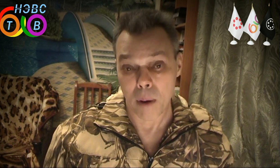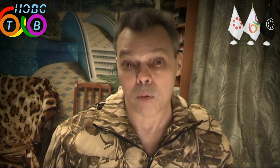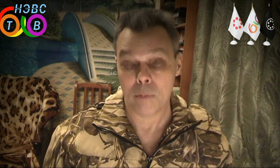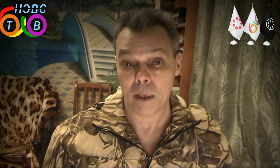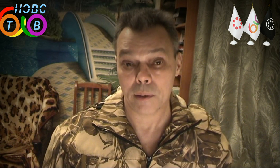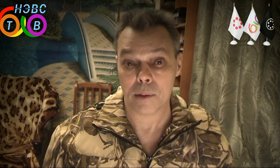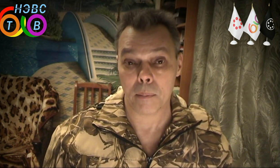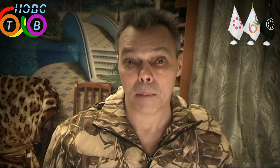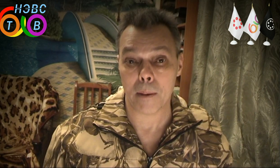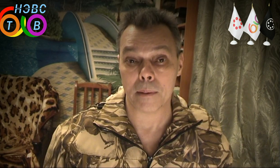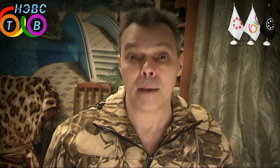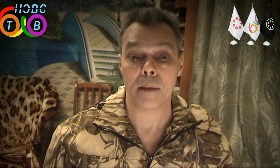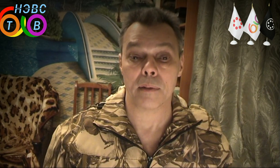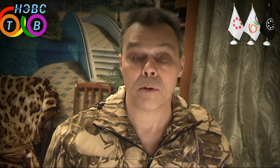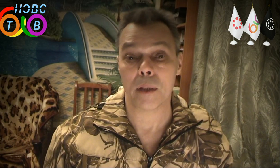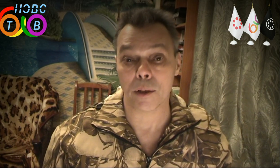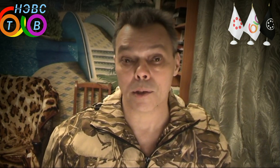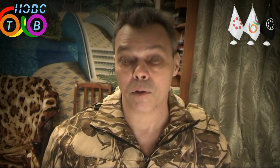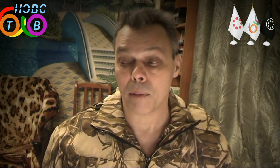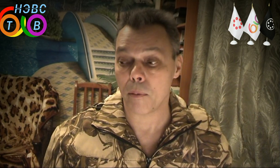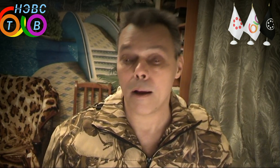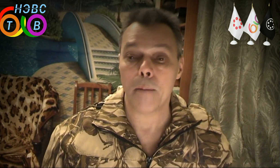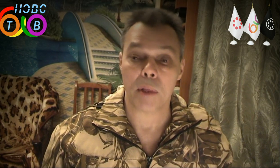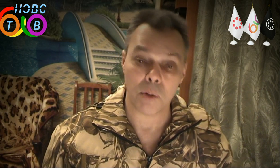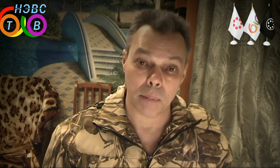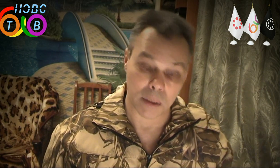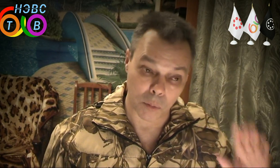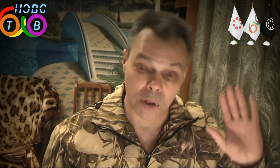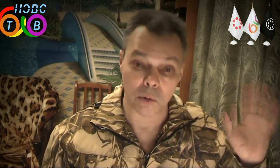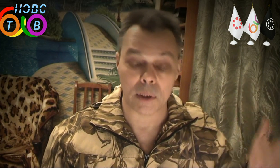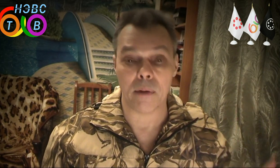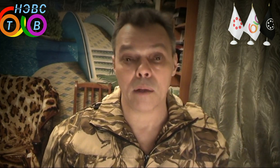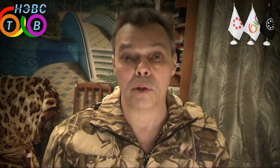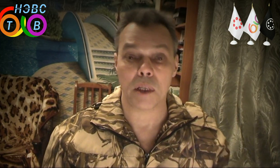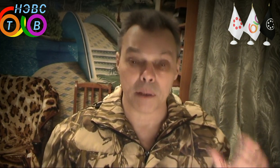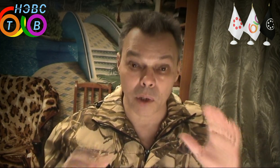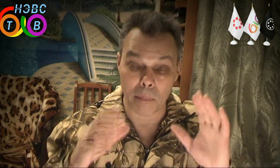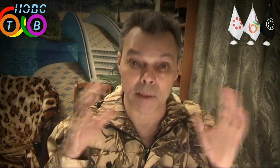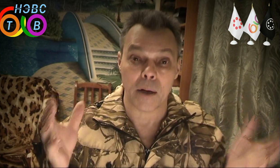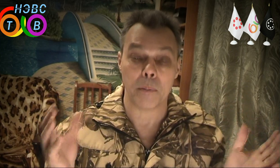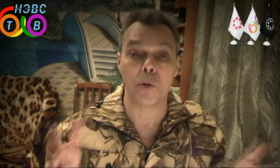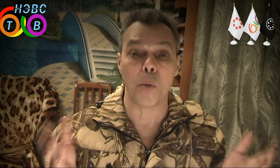папу практически, понимаете, да, на своего энергетического папу. Я вот об этом немножко вскользь говорил уже, сейчас постараюсь